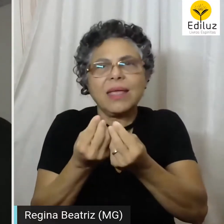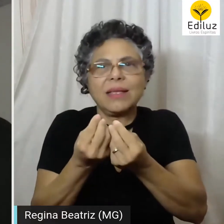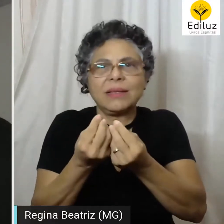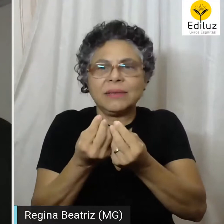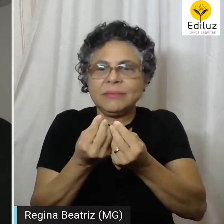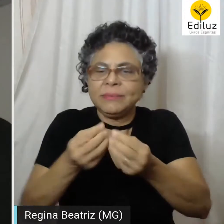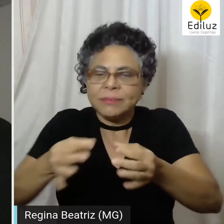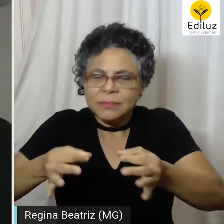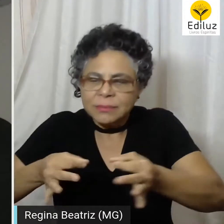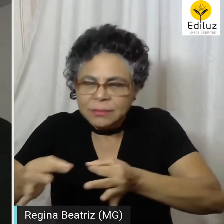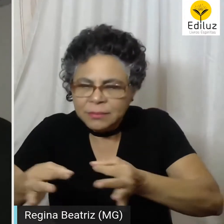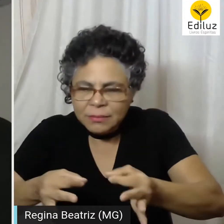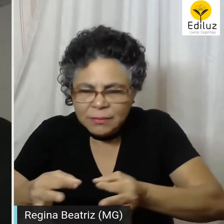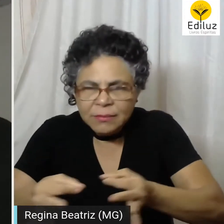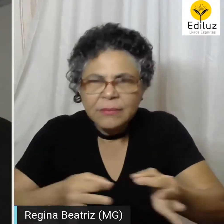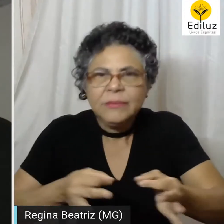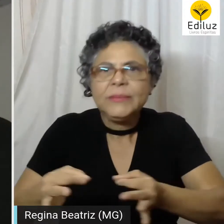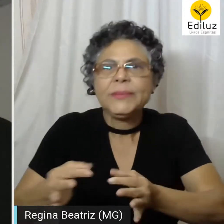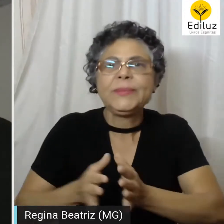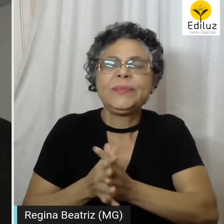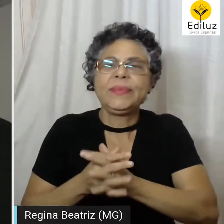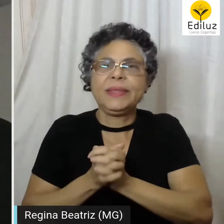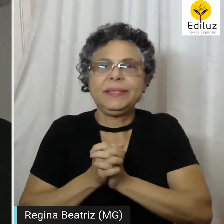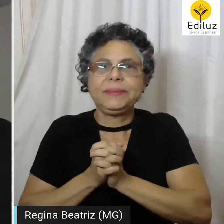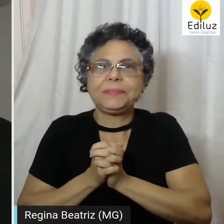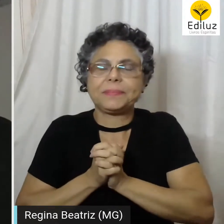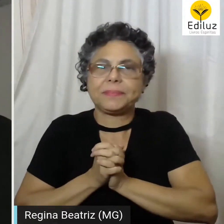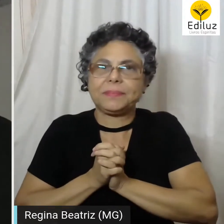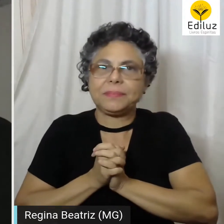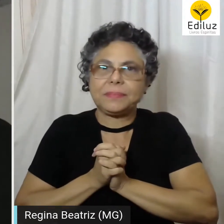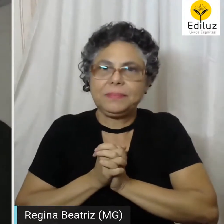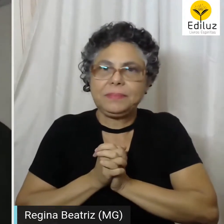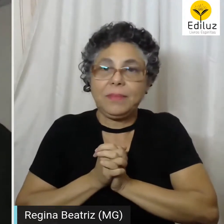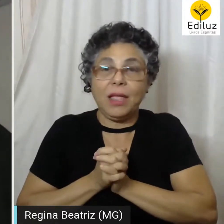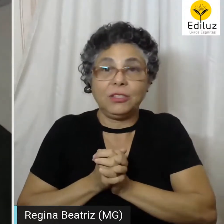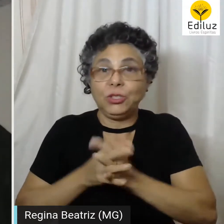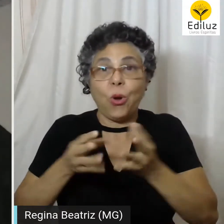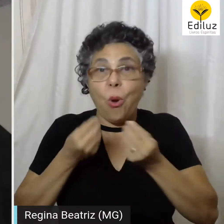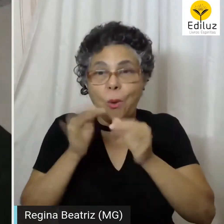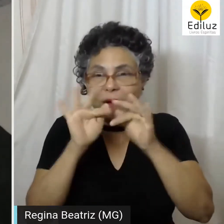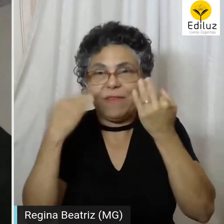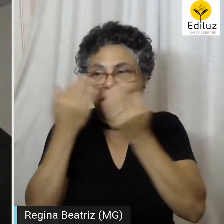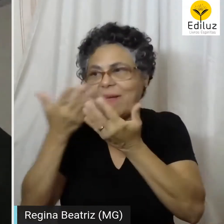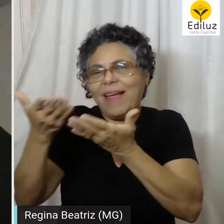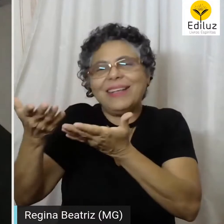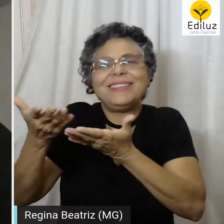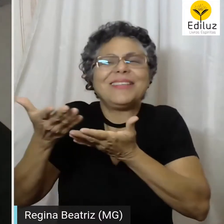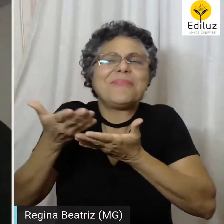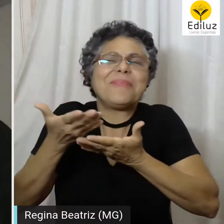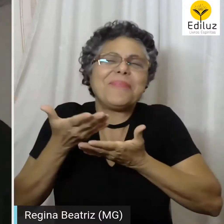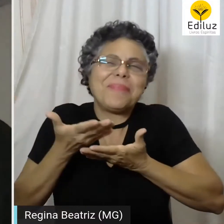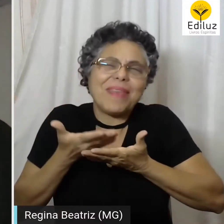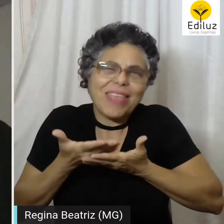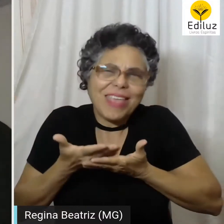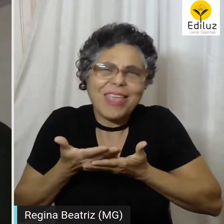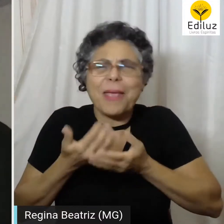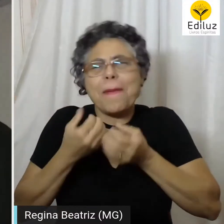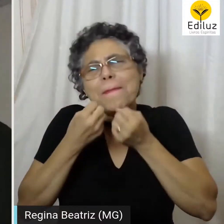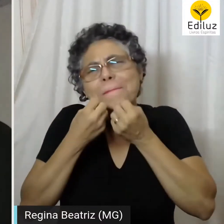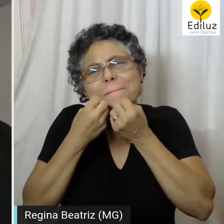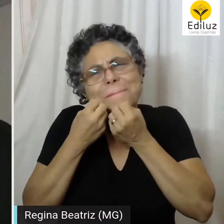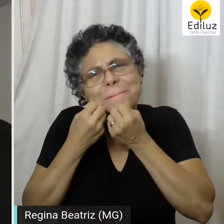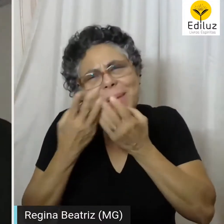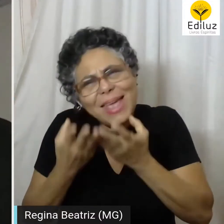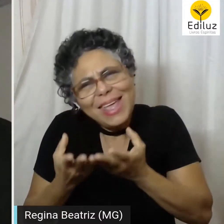planejamento, né, da sua recepção, das suas boas-vindas,